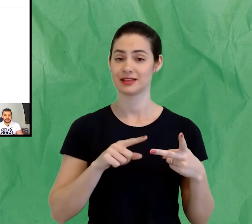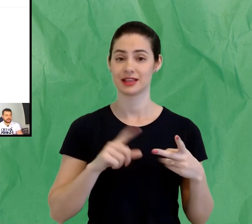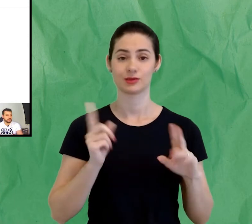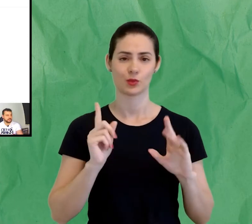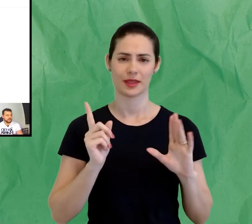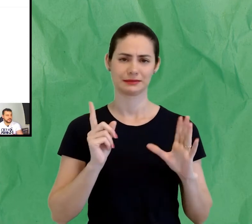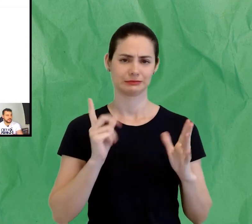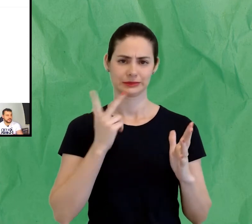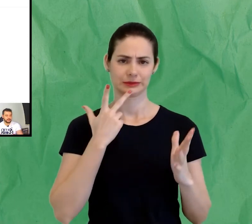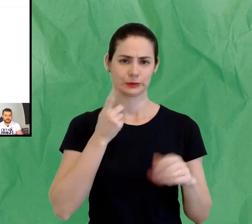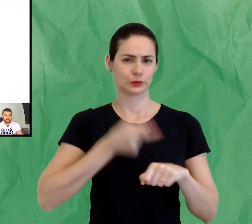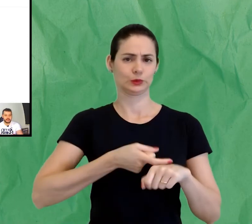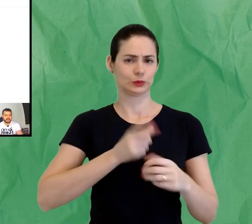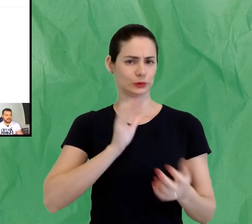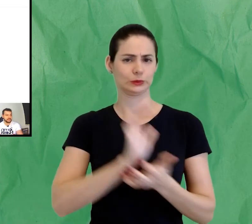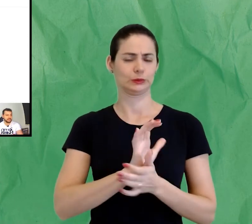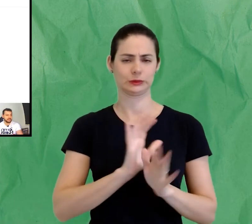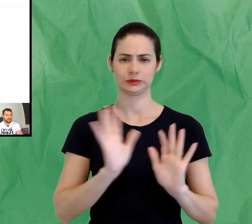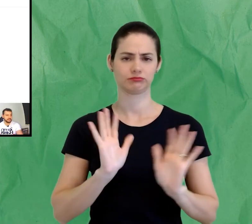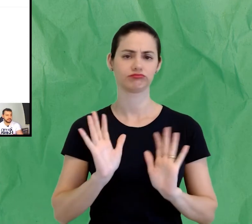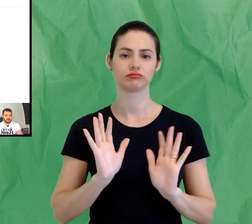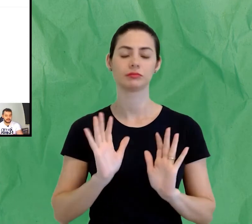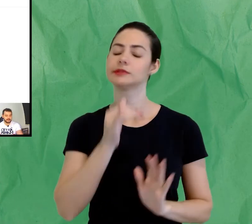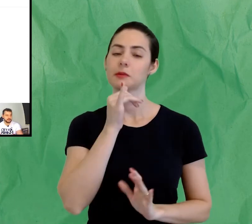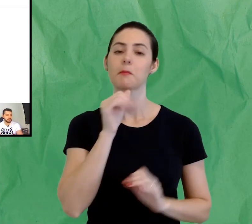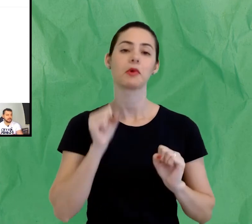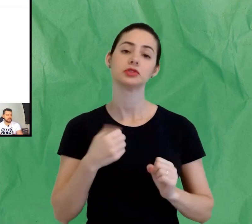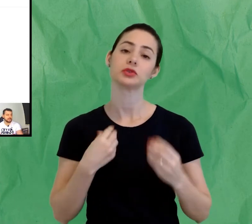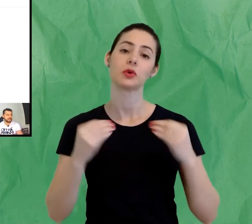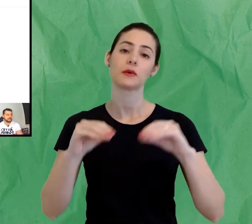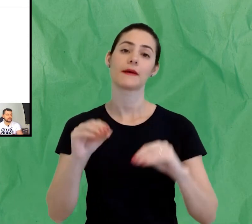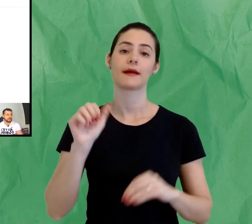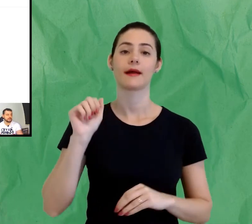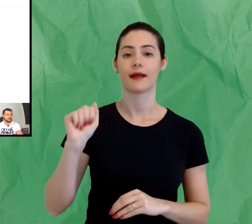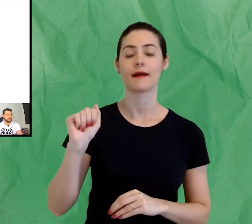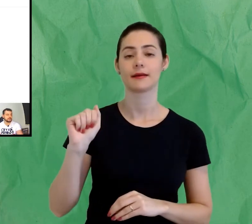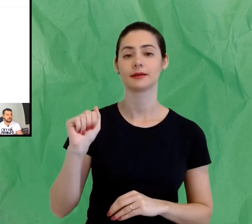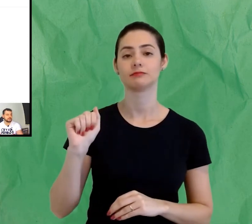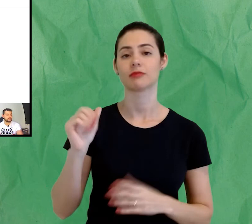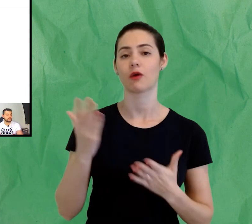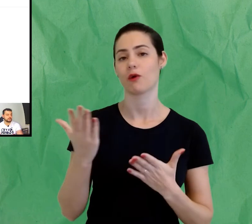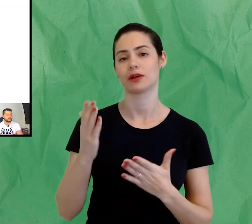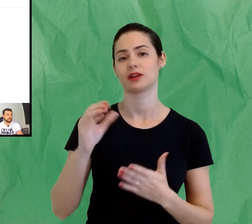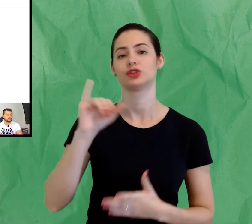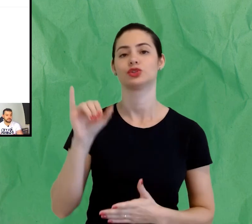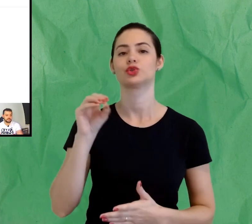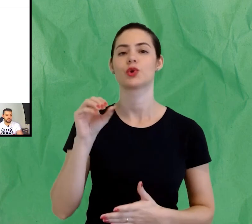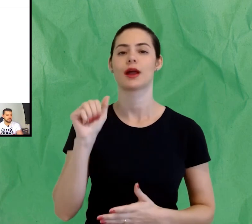tipada, se eu vier aqui colocar A recebe João,